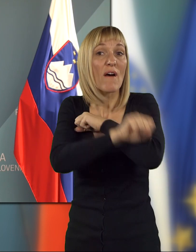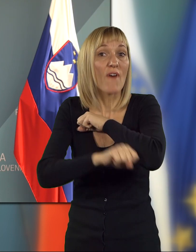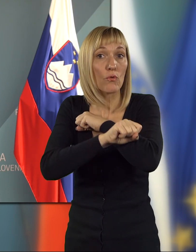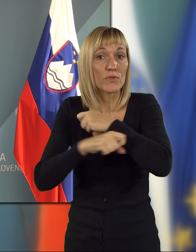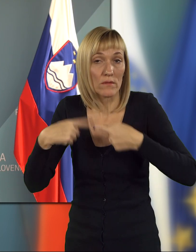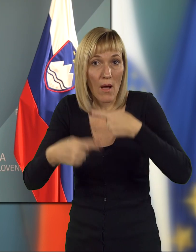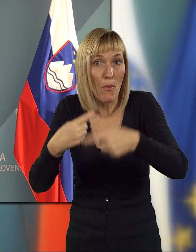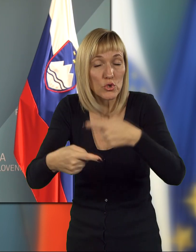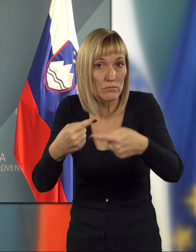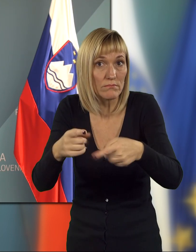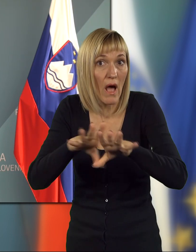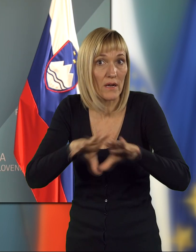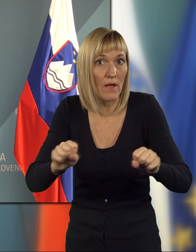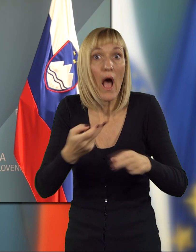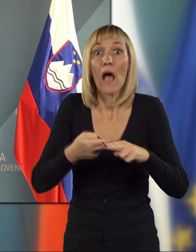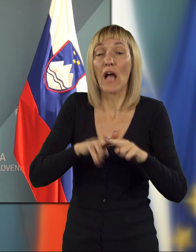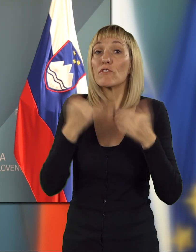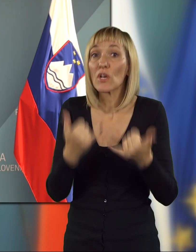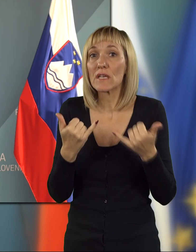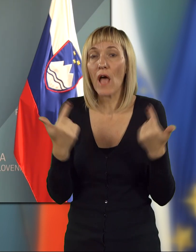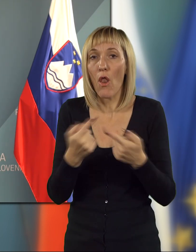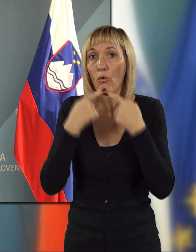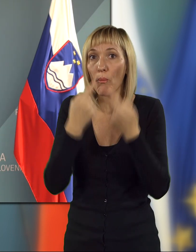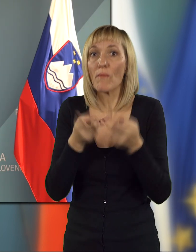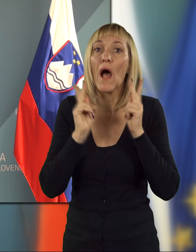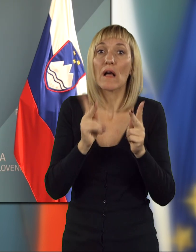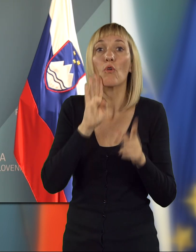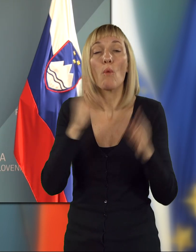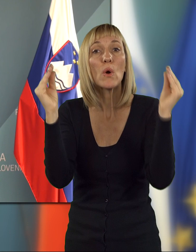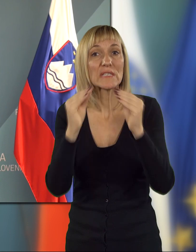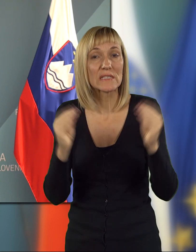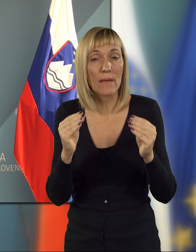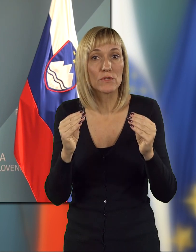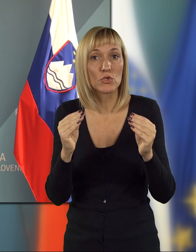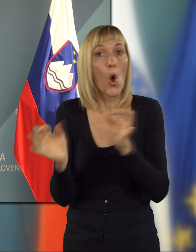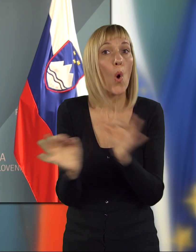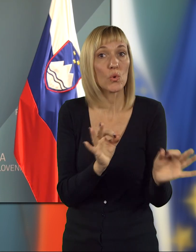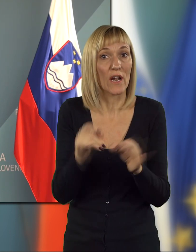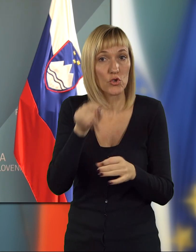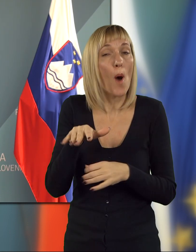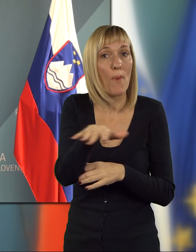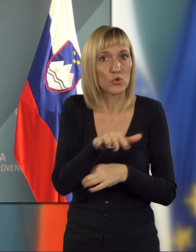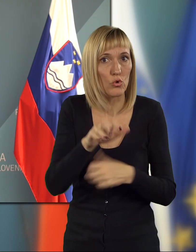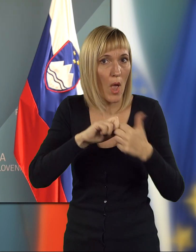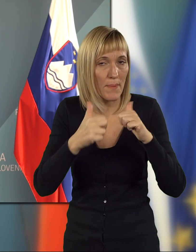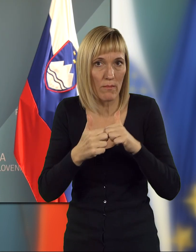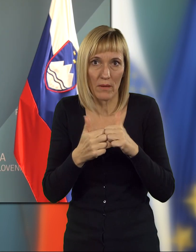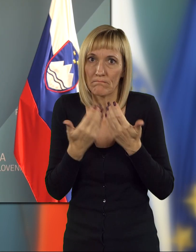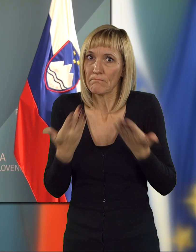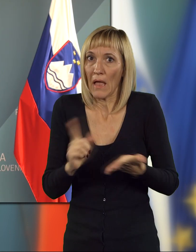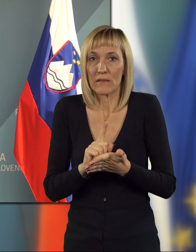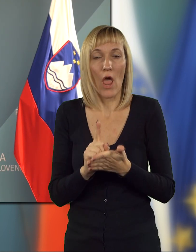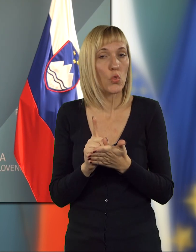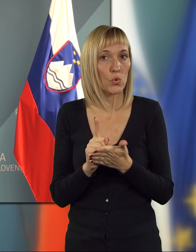na sami fakulteti tečejo. Kaj več pa, da bi zdaj lahko rekel, kako se bo sistemsko pristopilo k